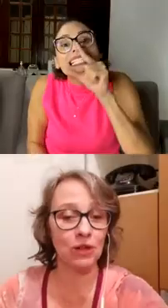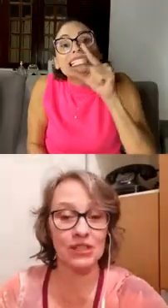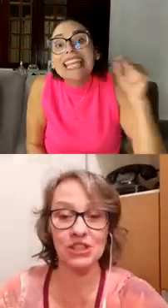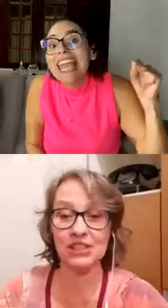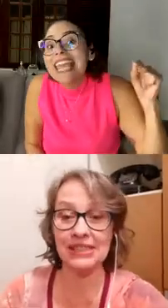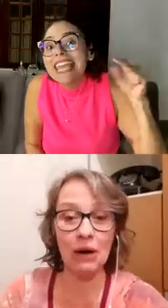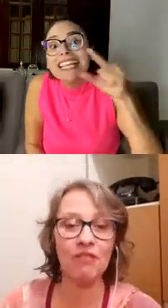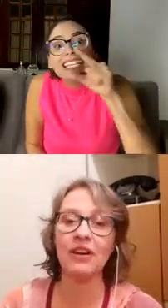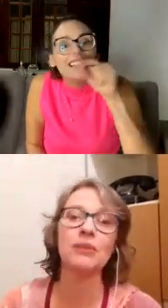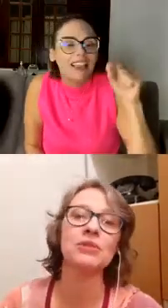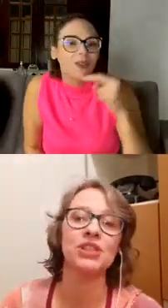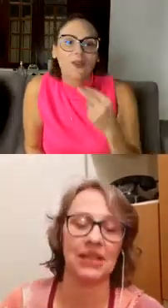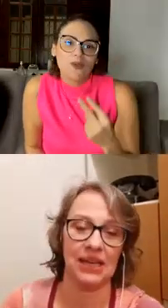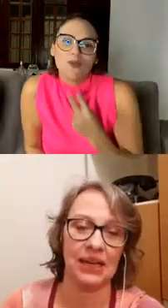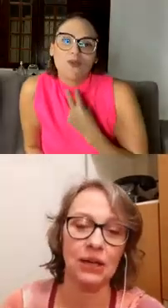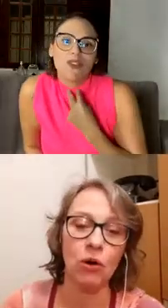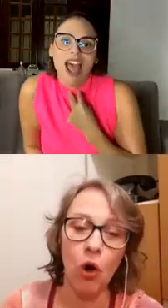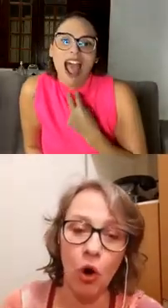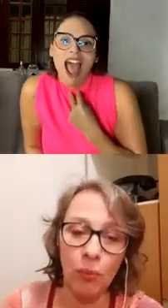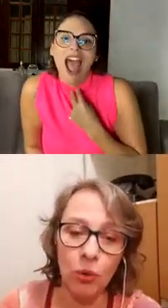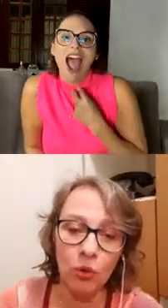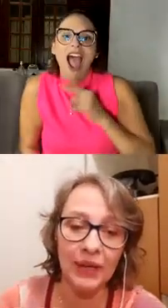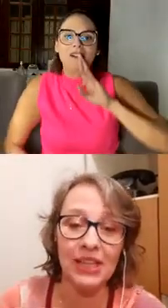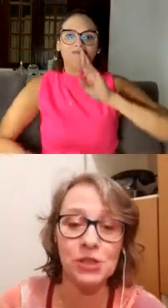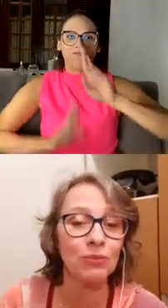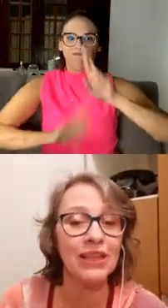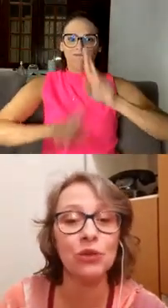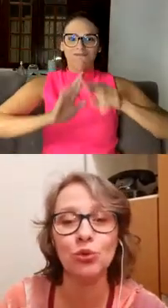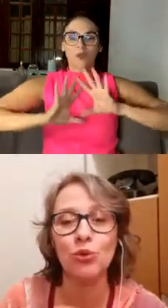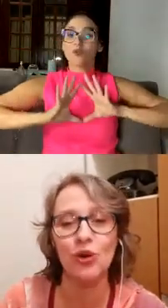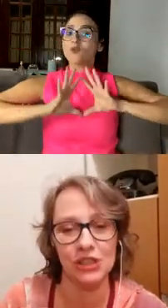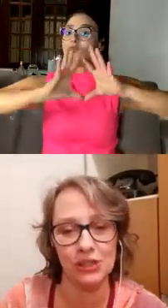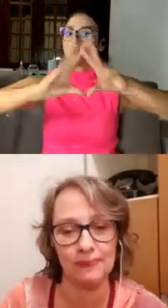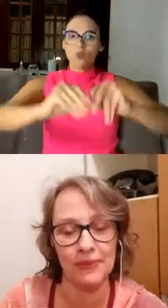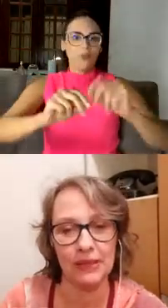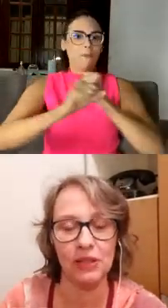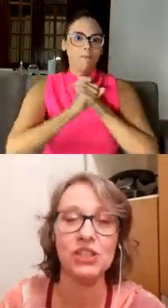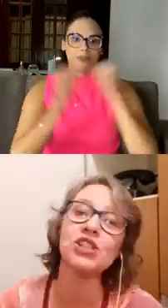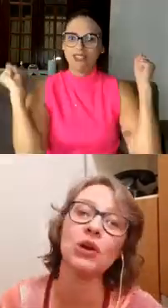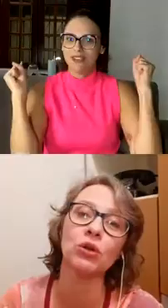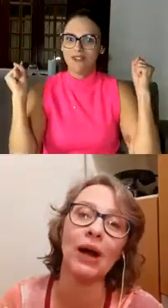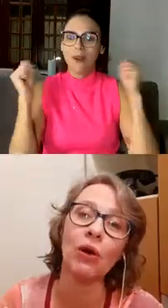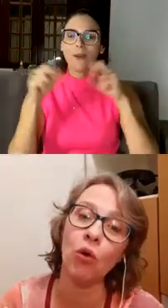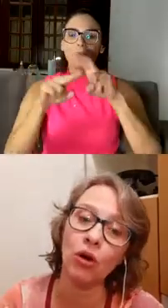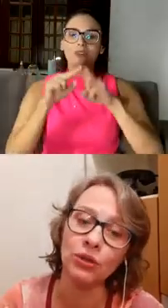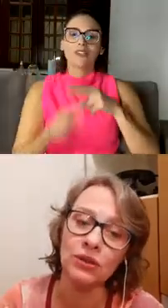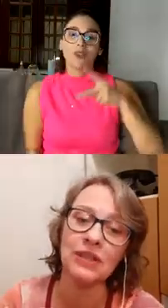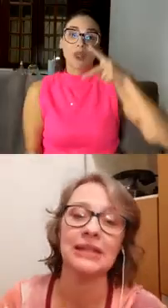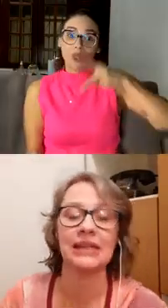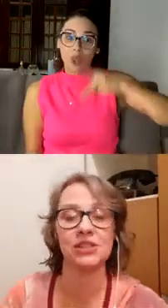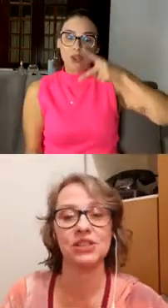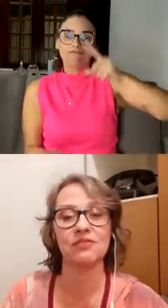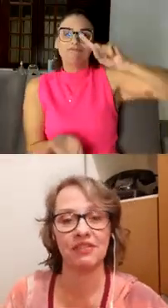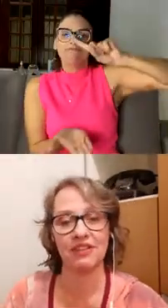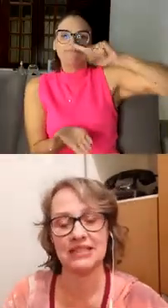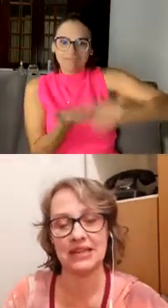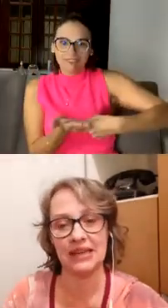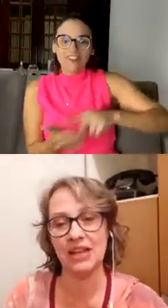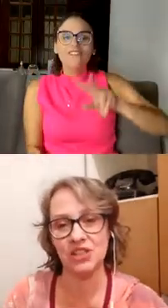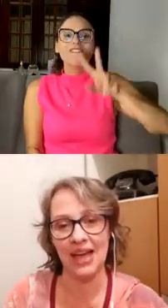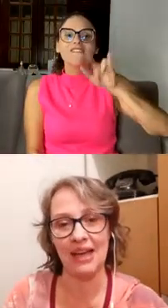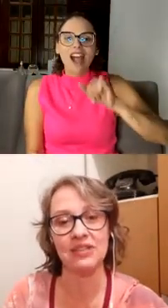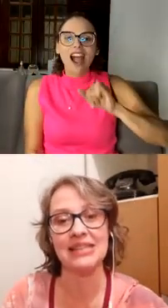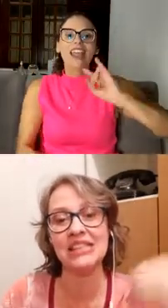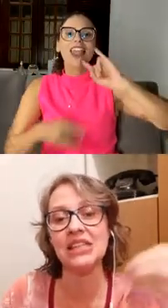Então, nós não vamos ter como responder tudo hoje. Então, a gente chegou num acordo que a gente vai fazer